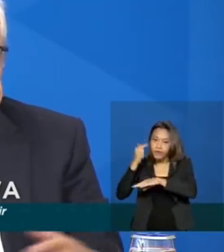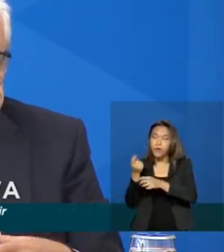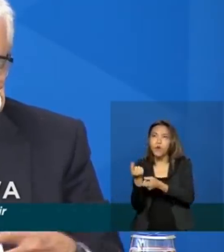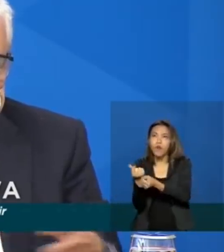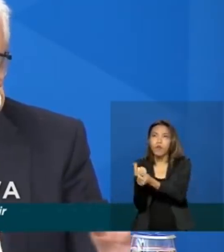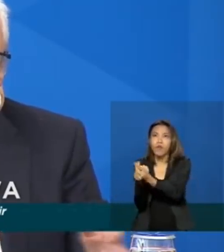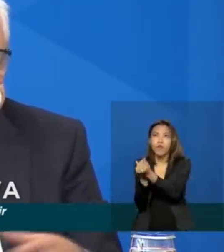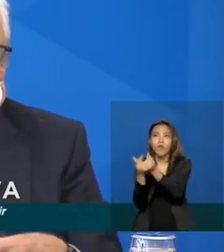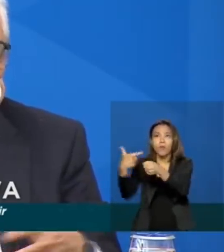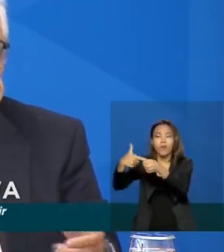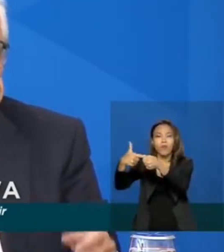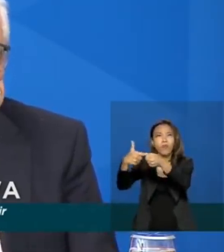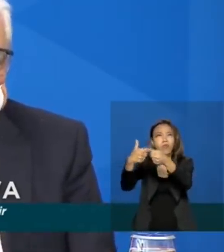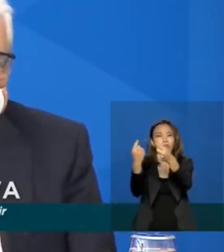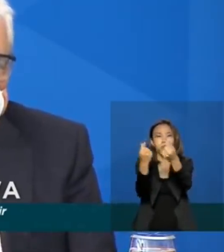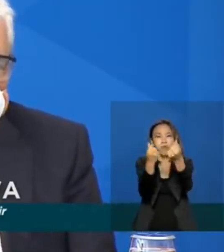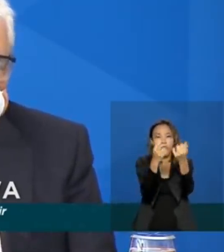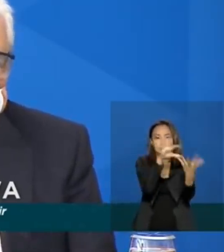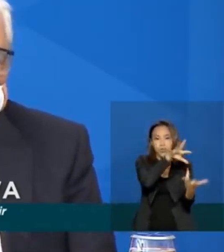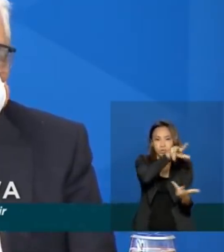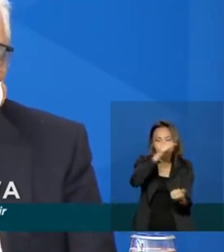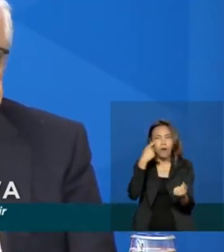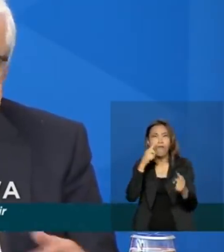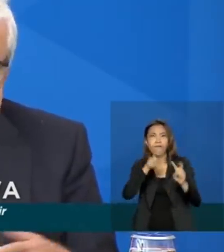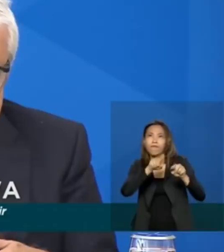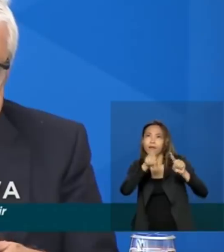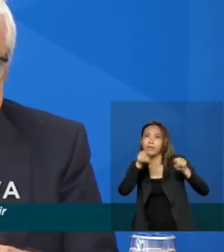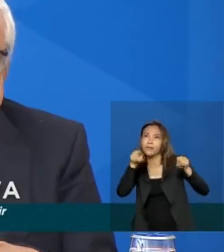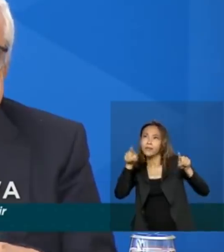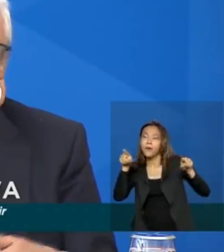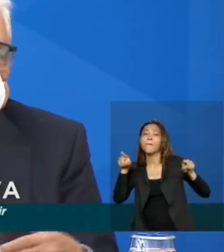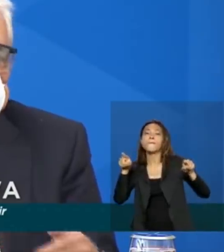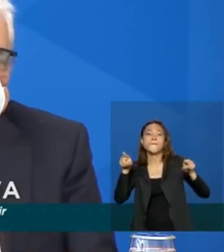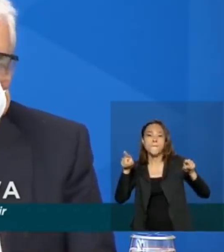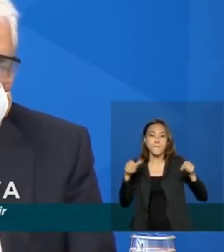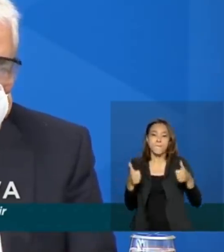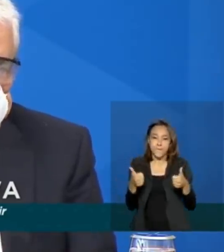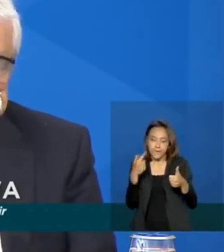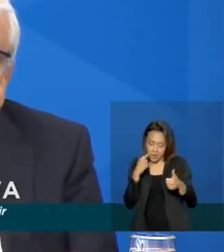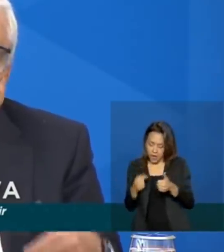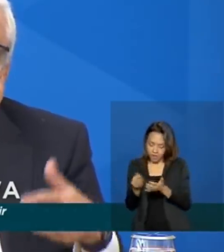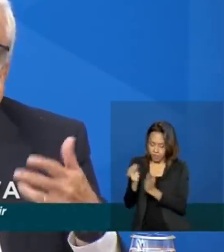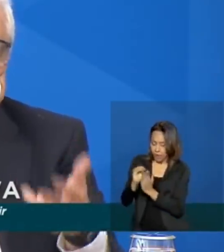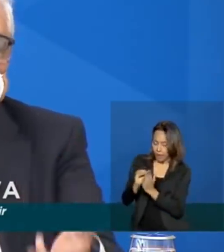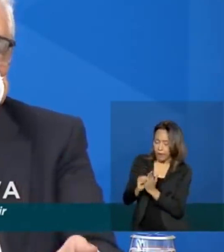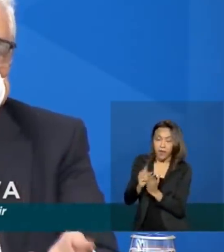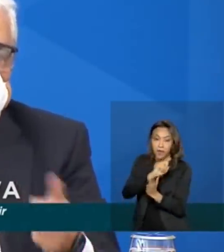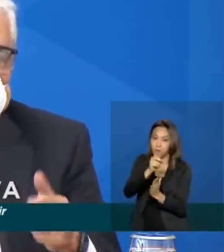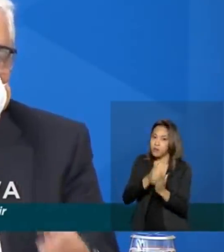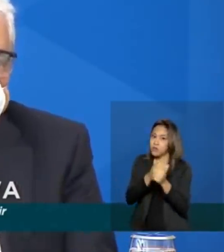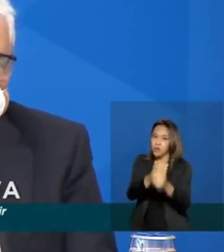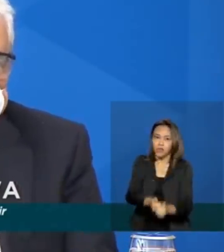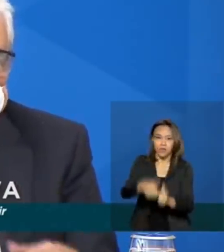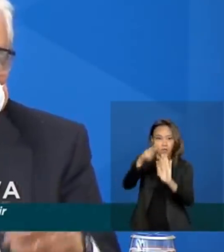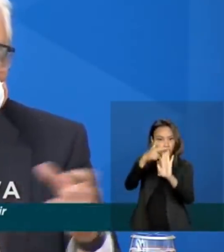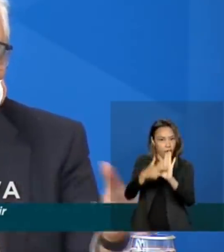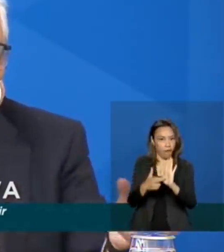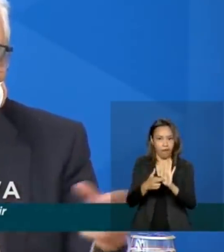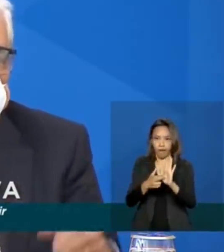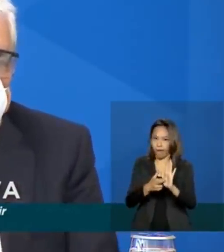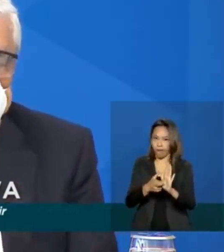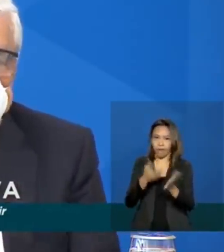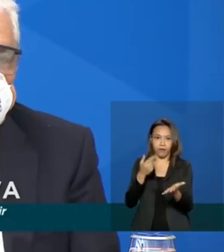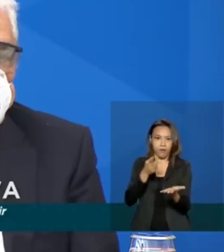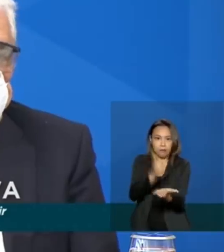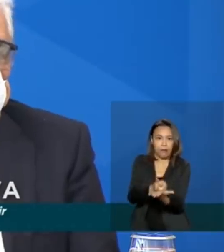internacional, espaçando as variações, não seguindo uma regra fixa para não beneficiar terceiros, como